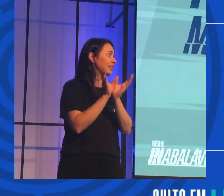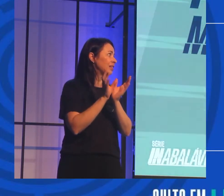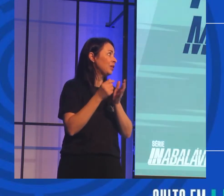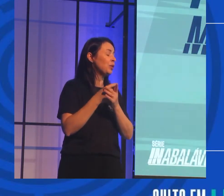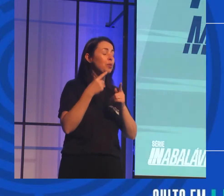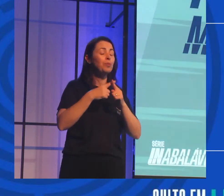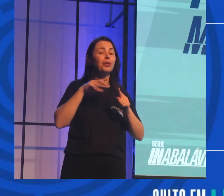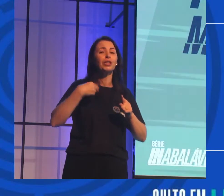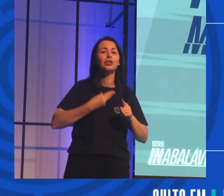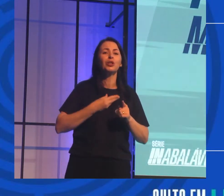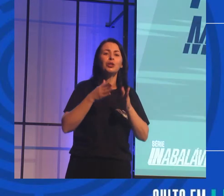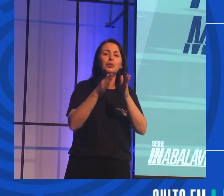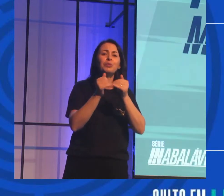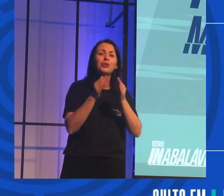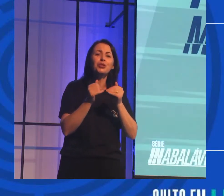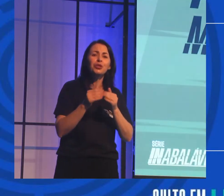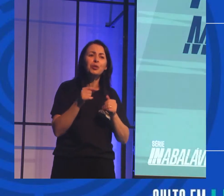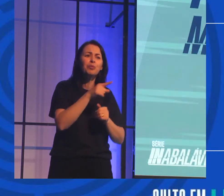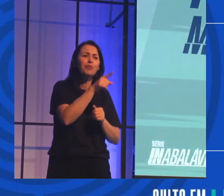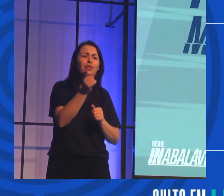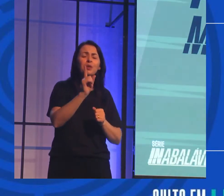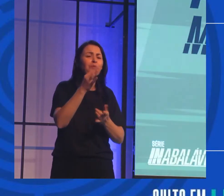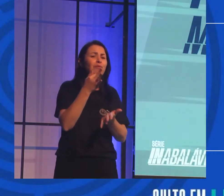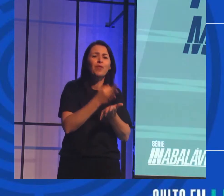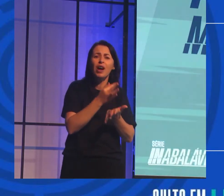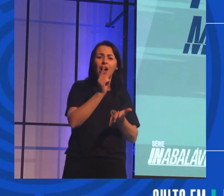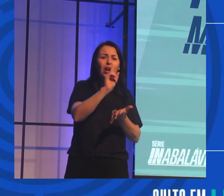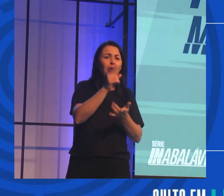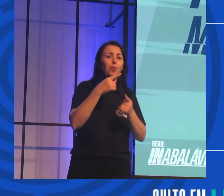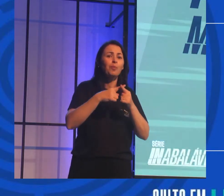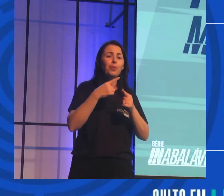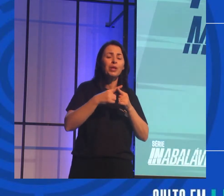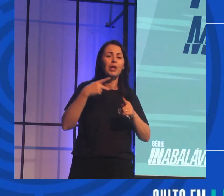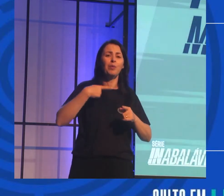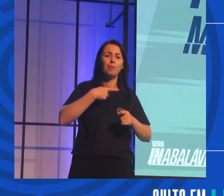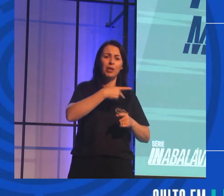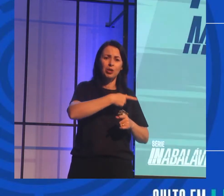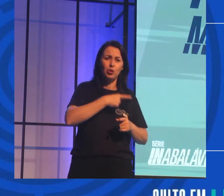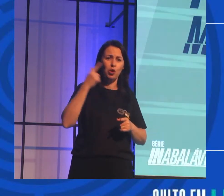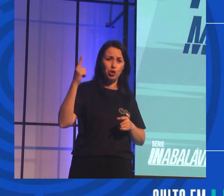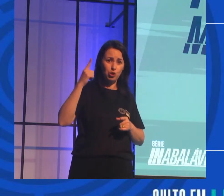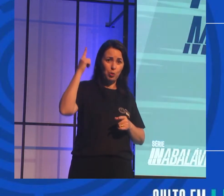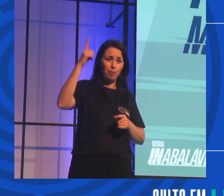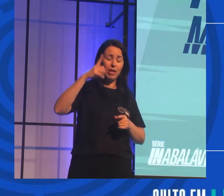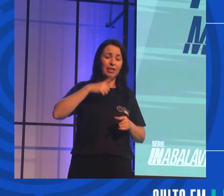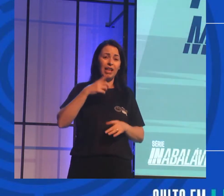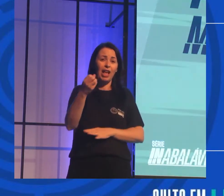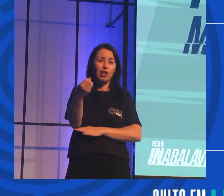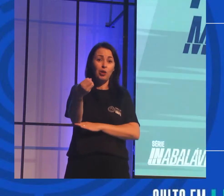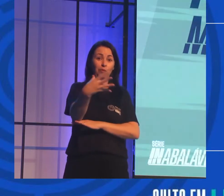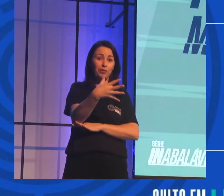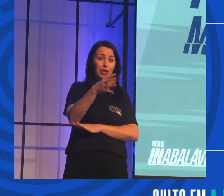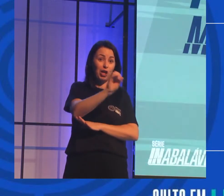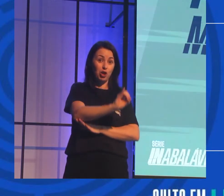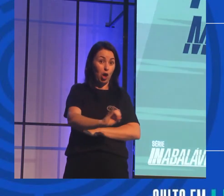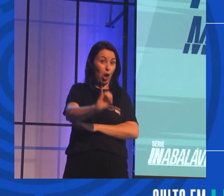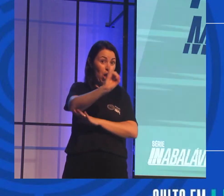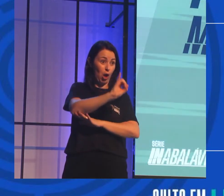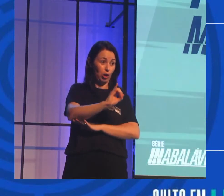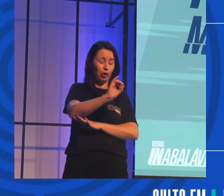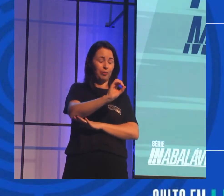para que você não falte. Pastor Gilberto vai trazer uma novidade excelente para você. É ou não